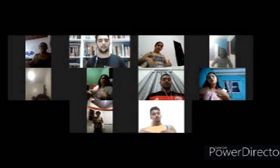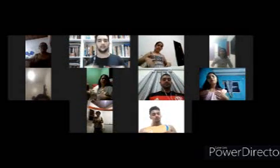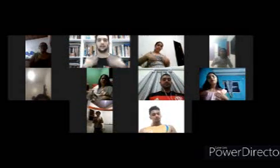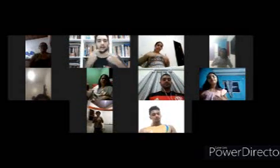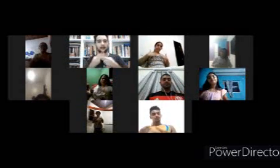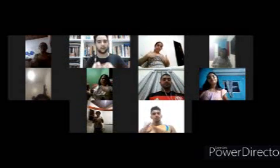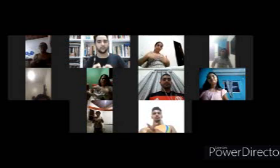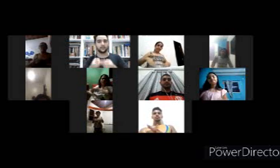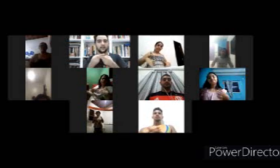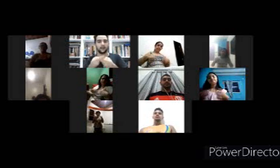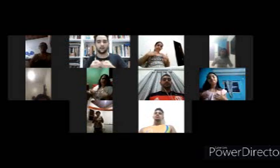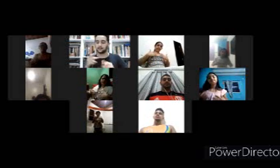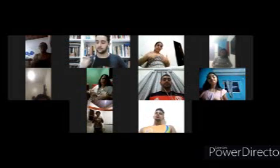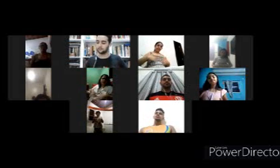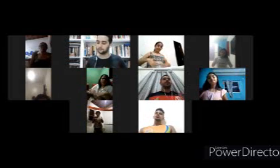Tranquiliza, relaxa, paciência.